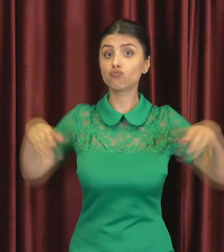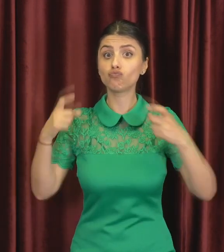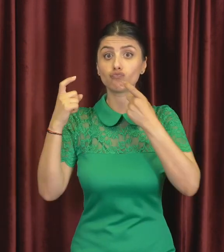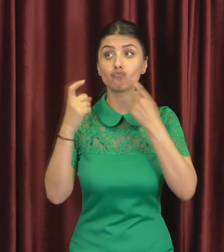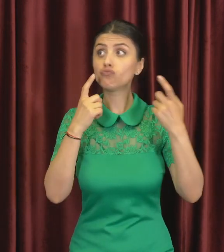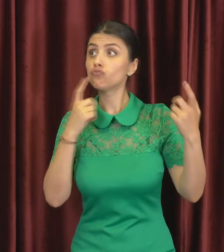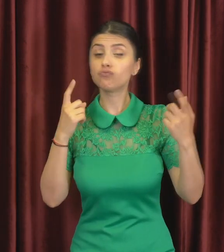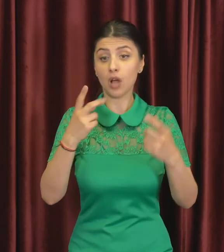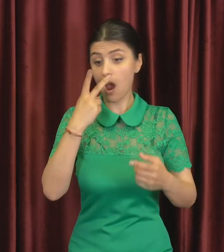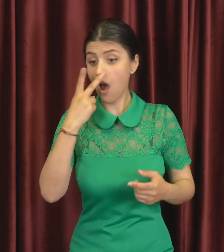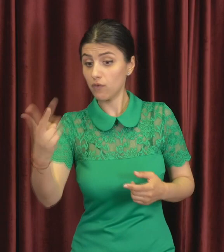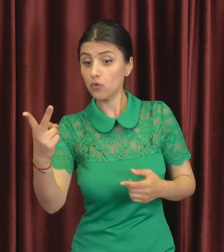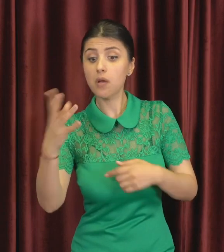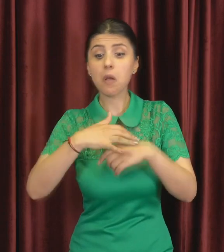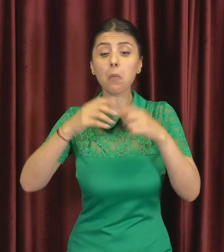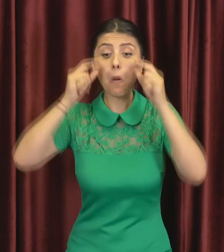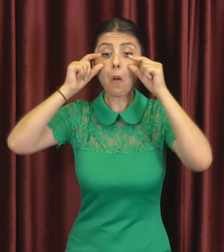privind-o pe maimuțică pe deasupra ochelarilor.